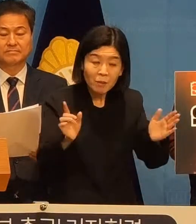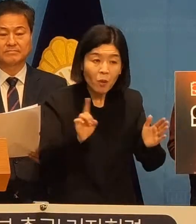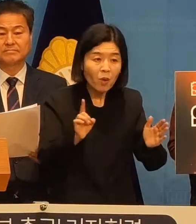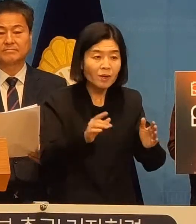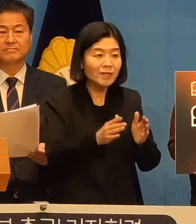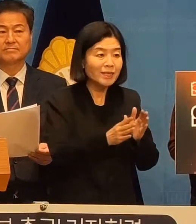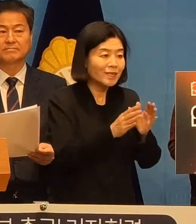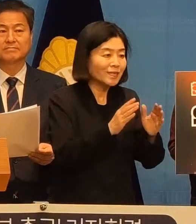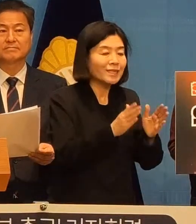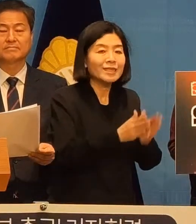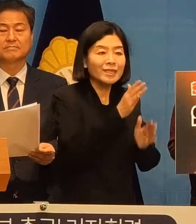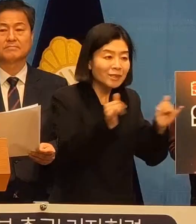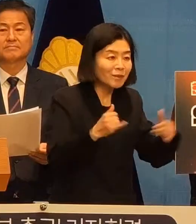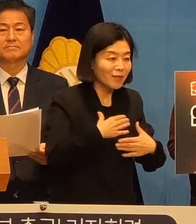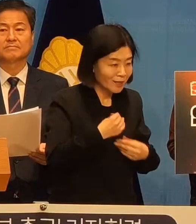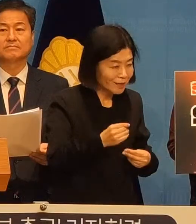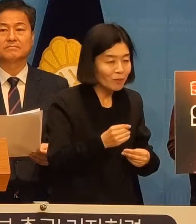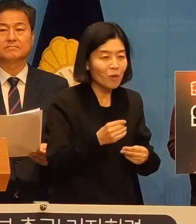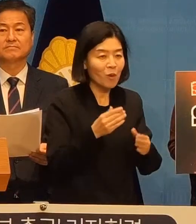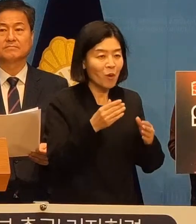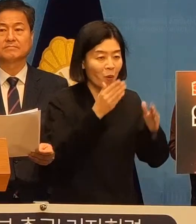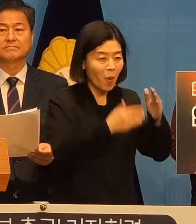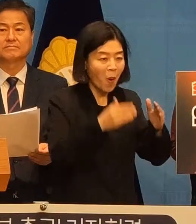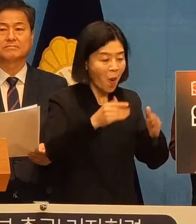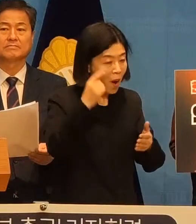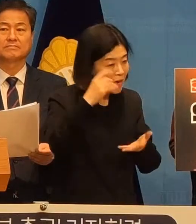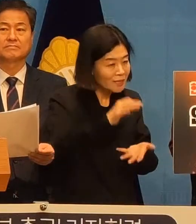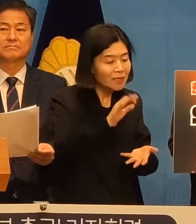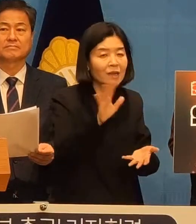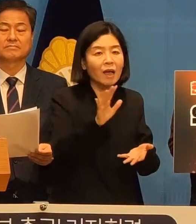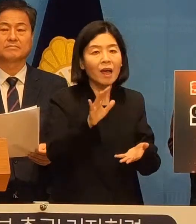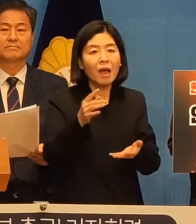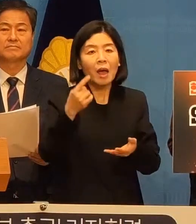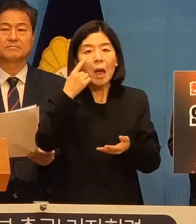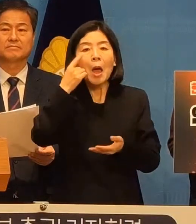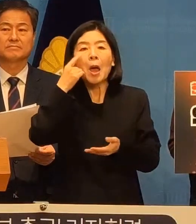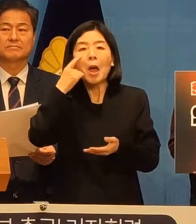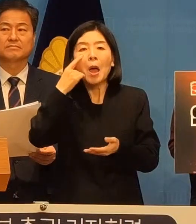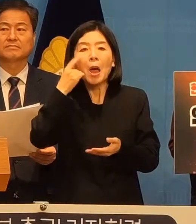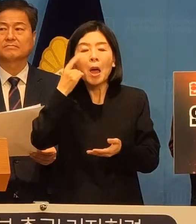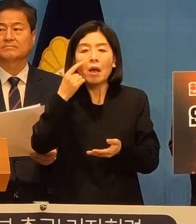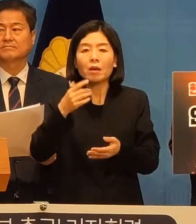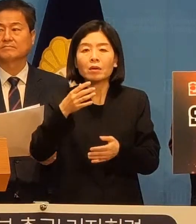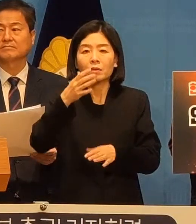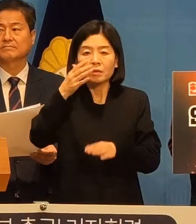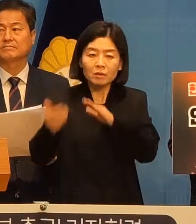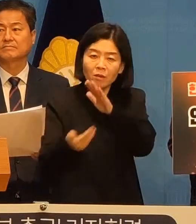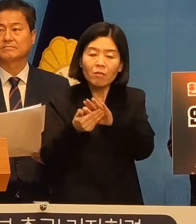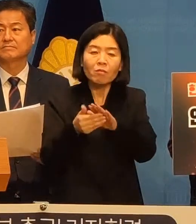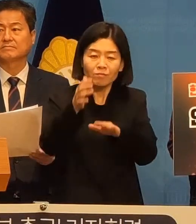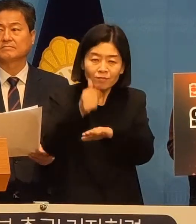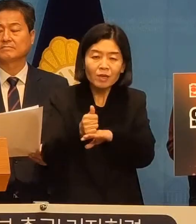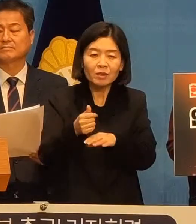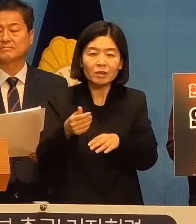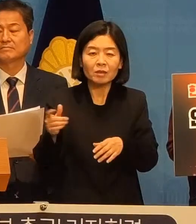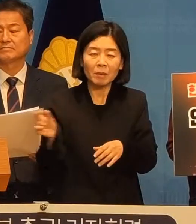아니라 눈에 보이는 시설과 성과, 속도, 어떤 정치적 이미지에 맞춰져 있다는 것입니다.